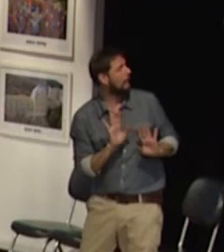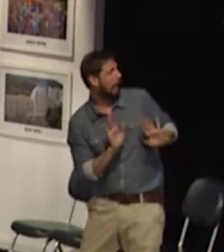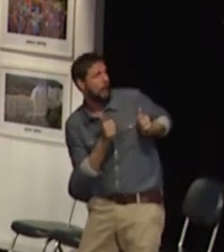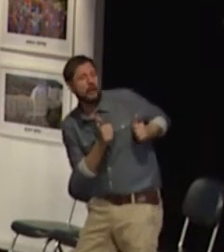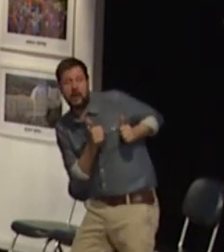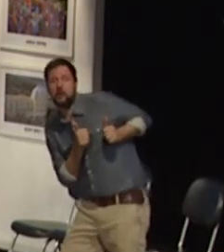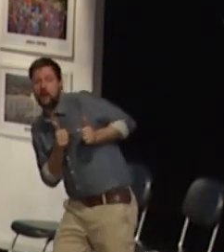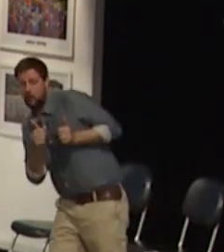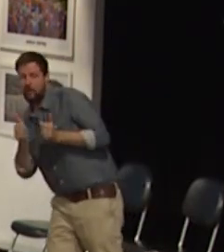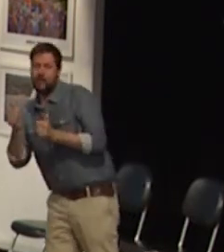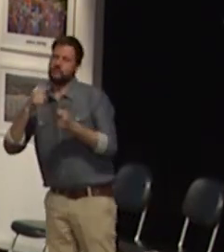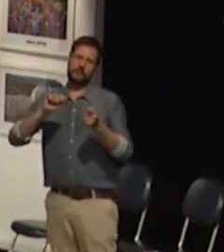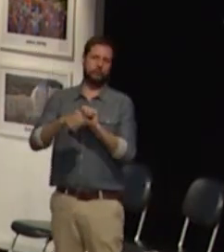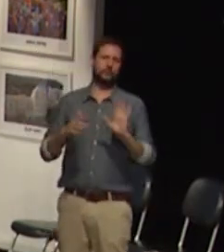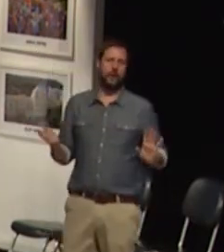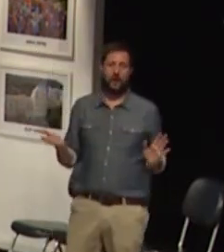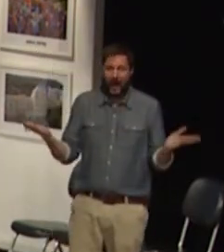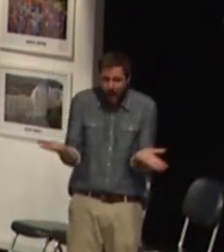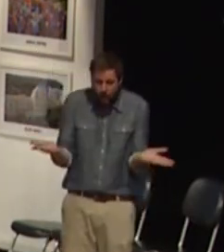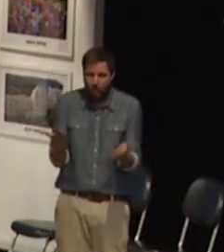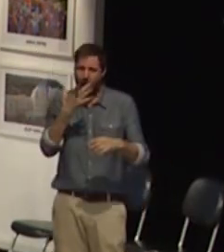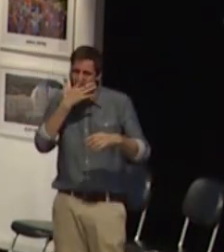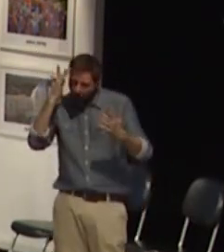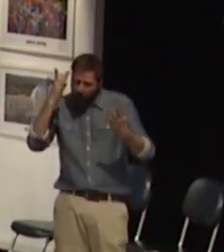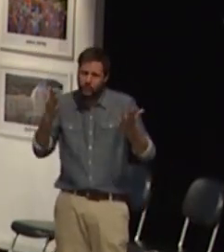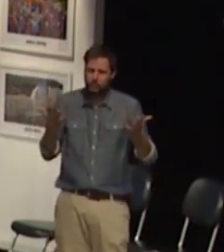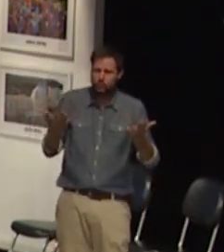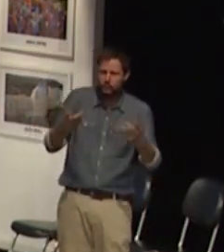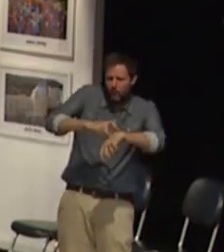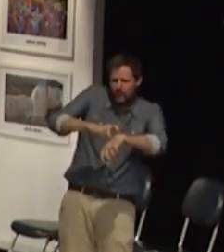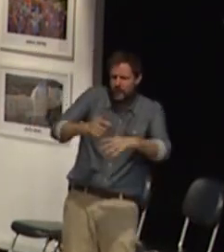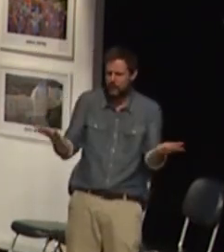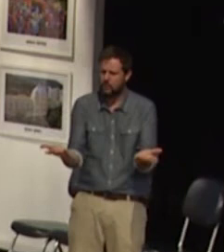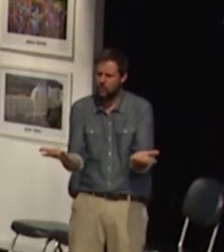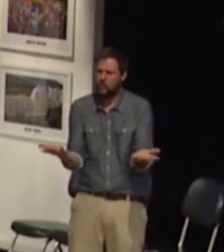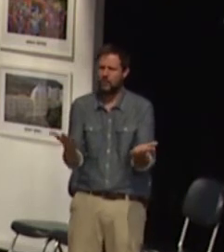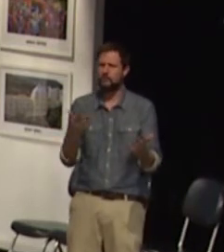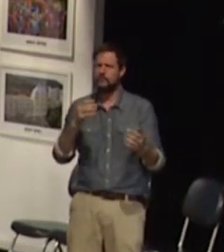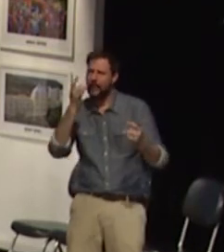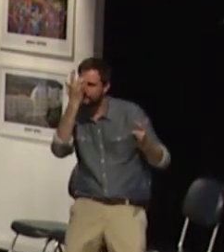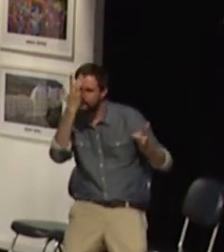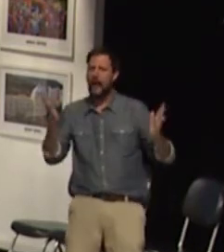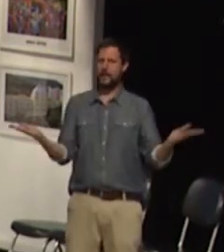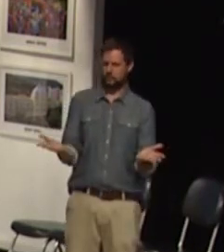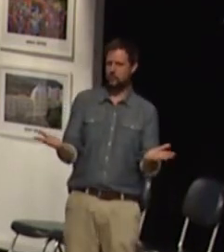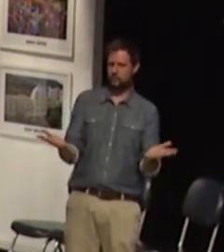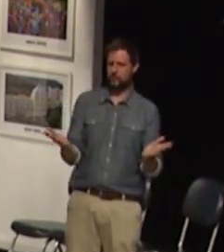e chegar, aí o MEC, ok, aí o MEC vai mudar de posição. Então, eu acho que esse é o nosso momento. Eu acho que esse é